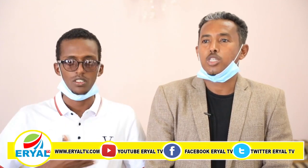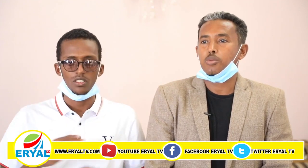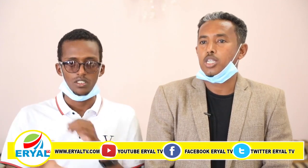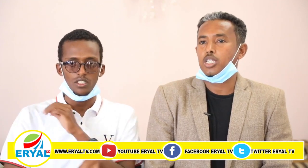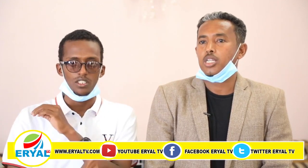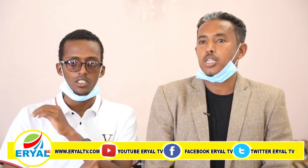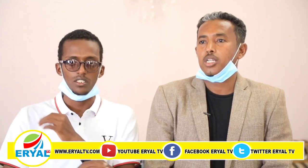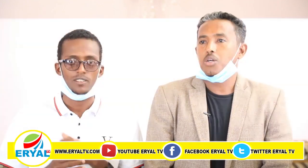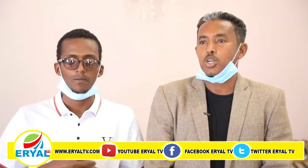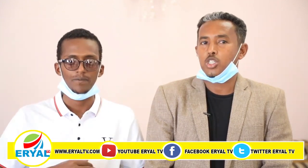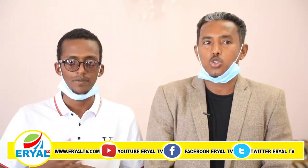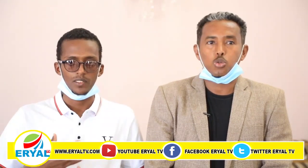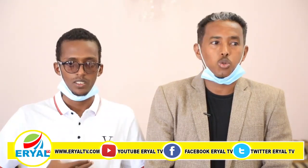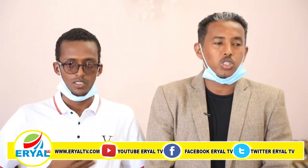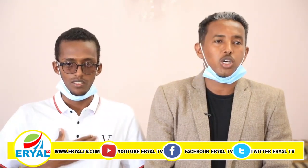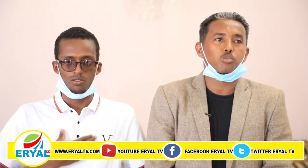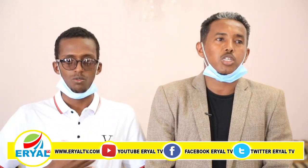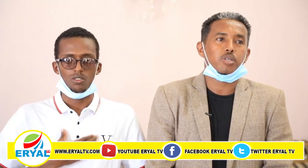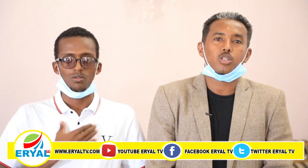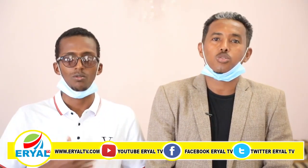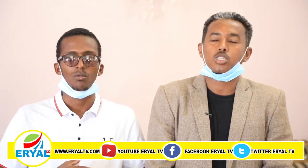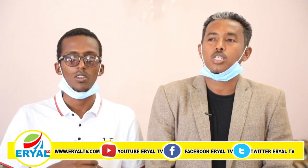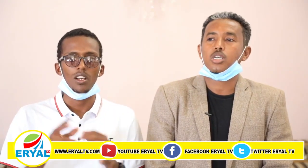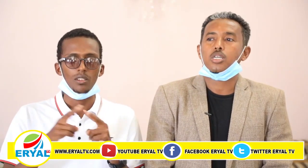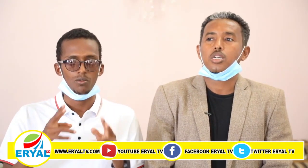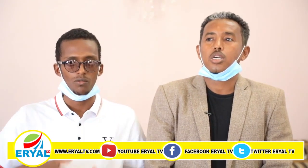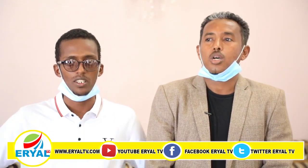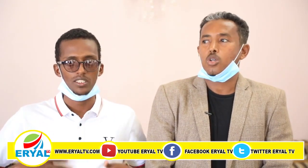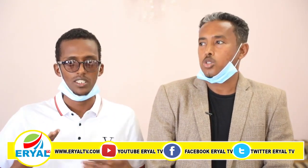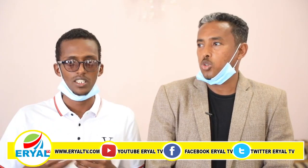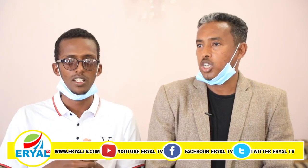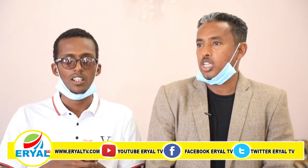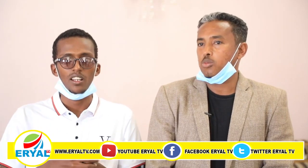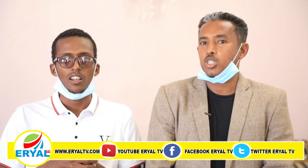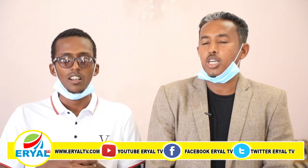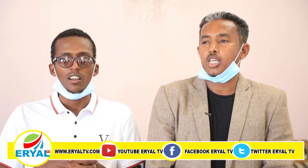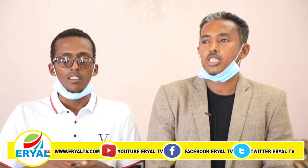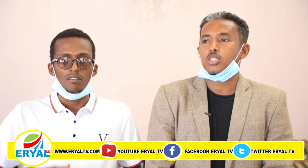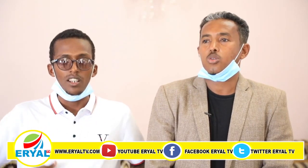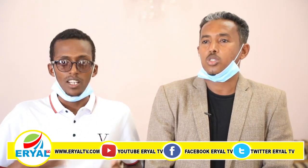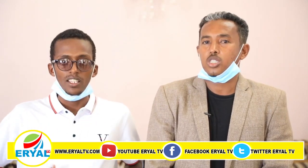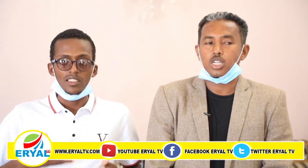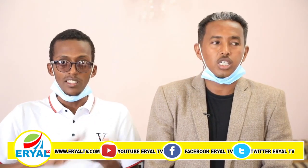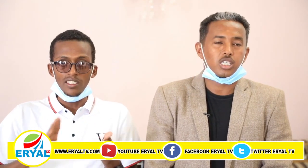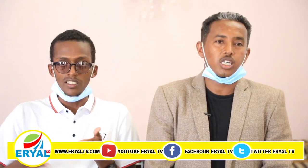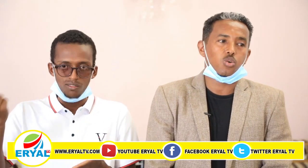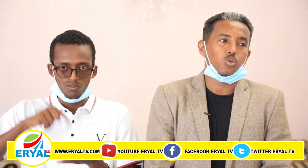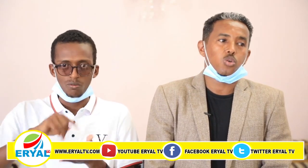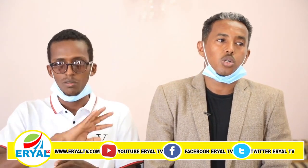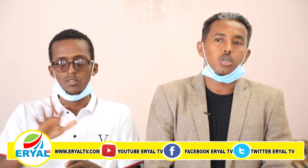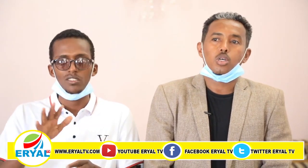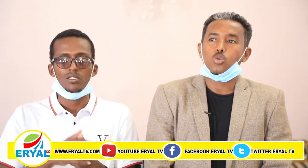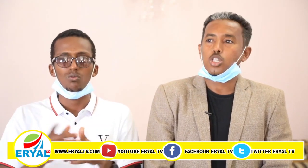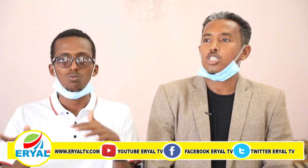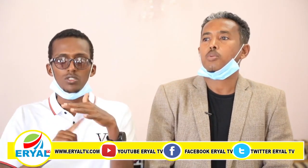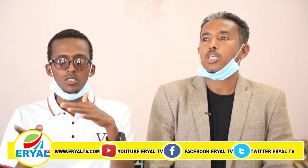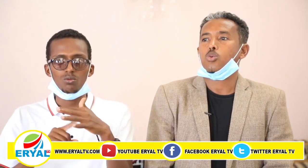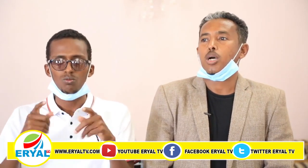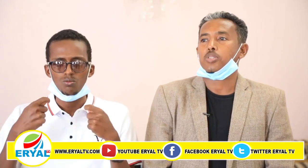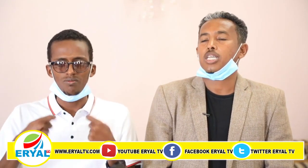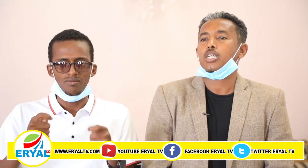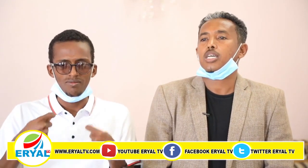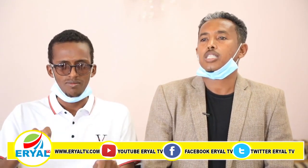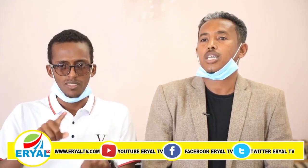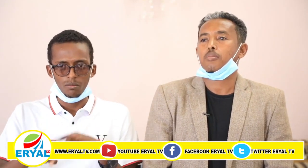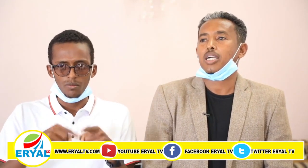Farxaddaasina kumay imanin wax iska soo bood ah, kumay imanin runtii haw laga soo shaqaynay muday ahayd oo wasiirka dhalinyarada ciyaaruhu uu tartan markii